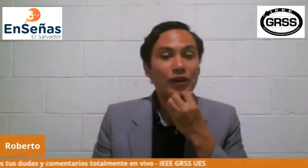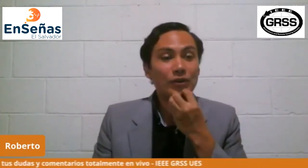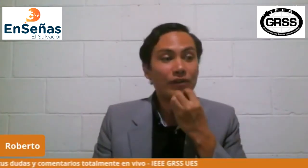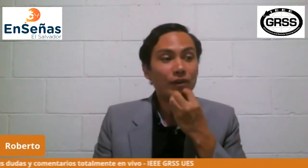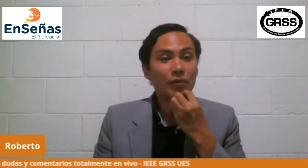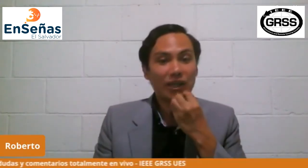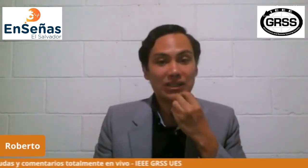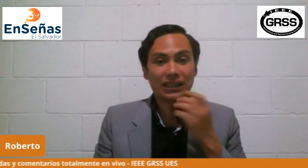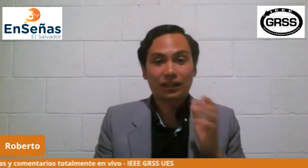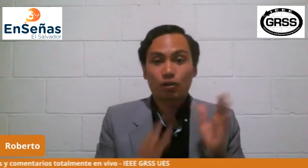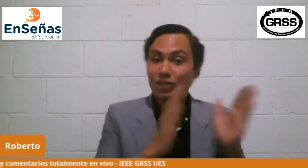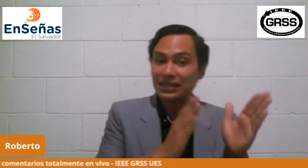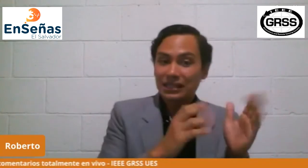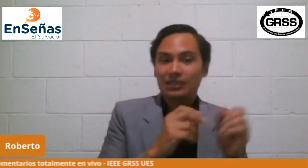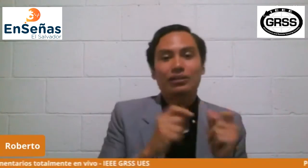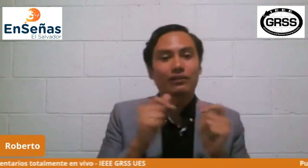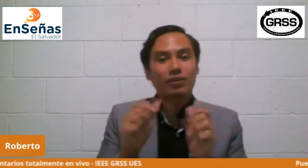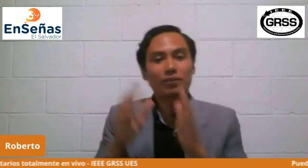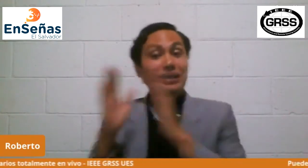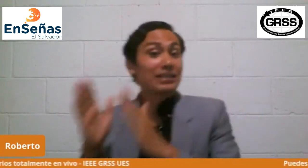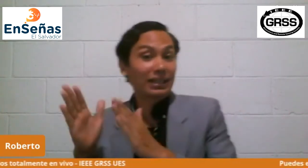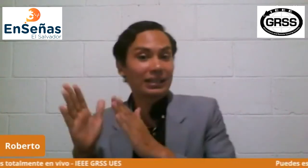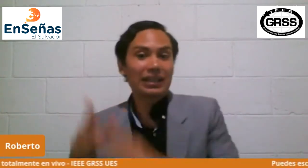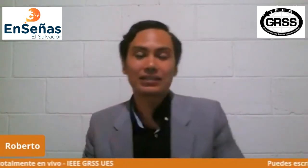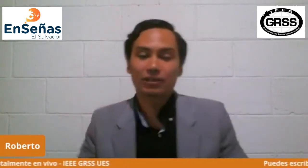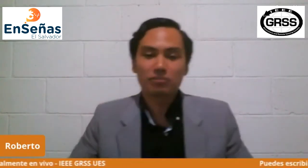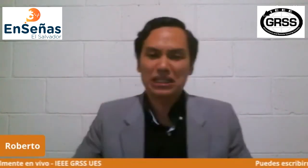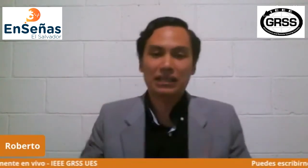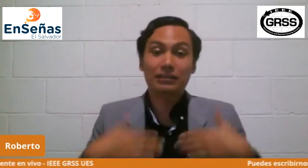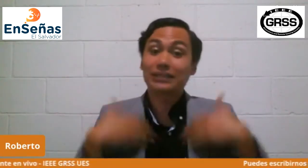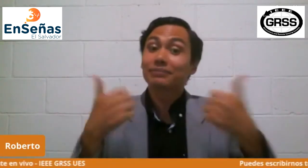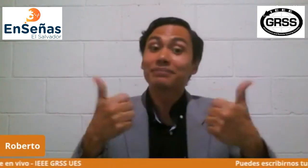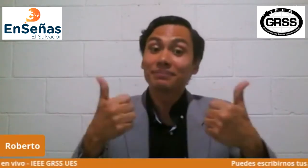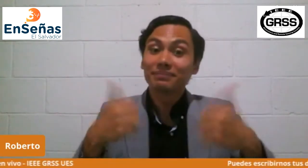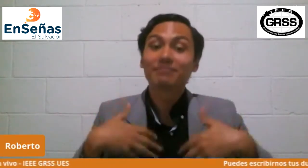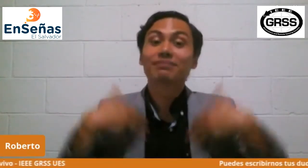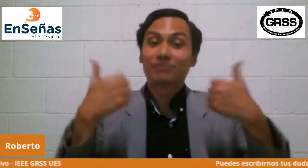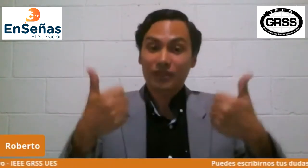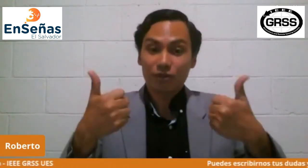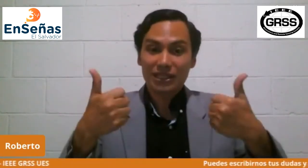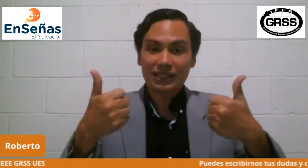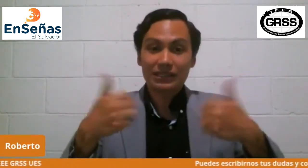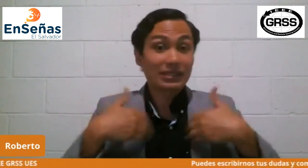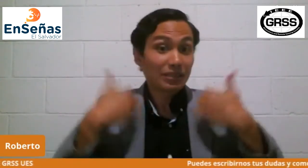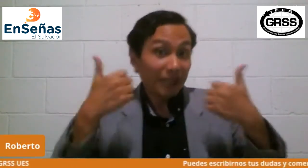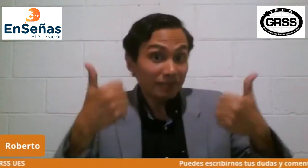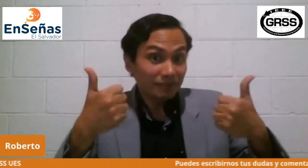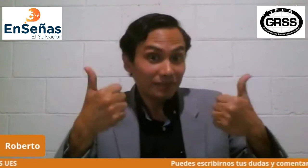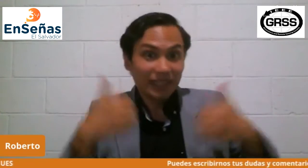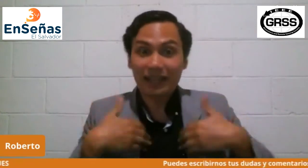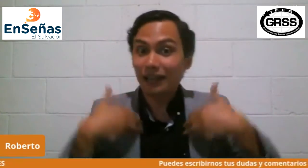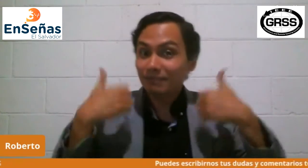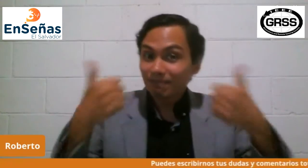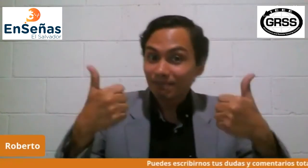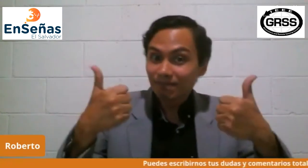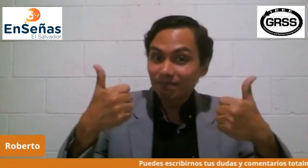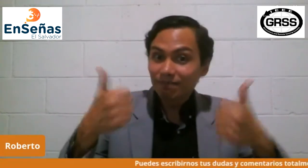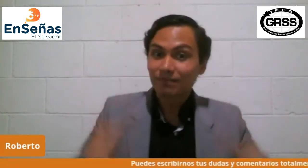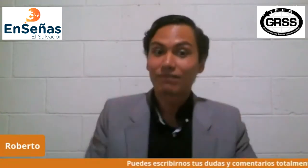Digamos, no hay una forma para decir cómo estás y otra forma para decir qué tal, sino esta es ¿cómo estás? ¿Estás bien? ¿Qué